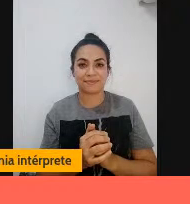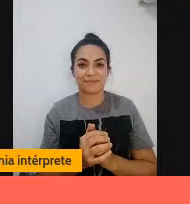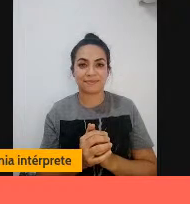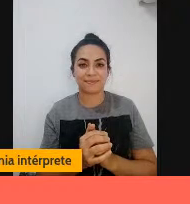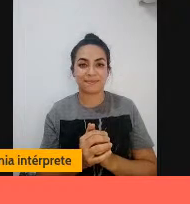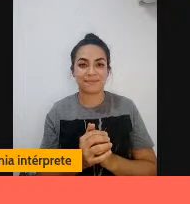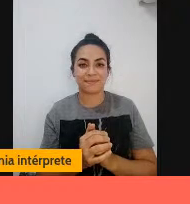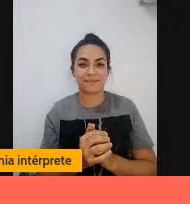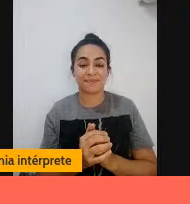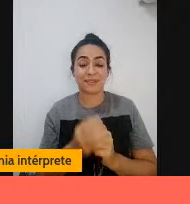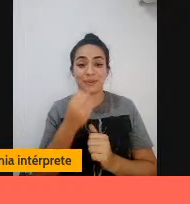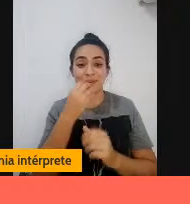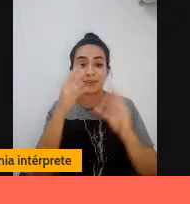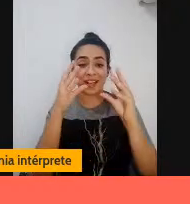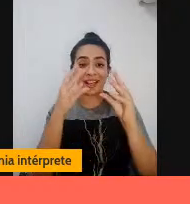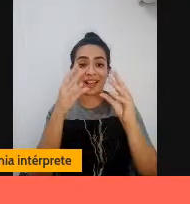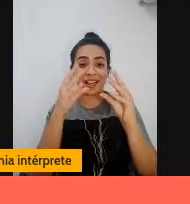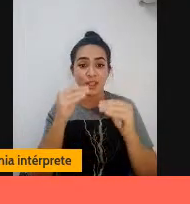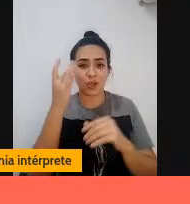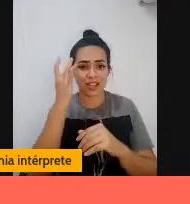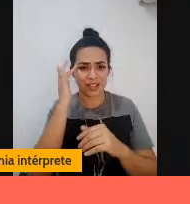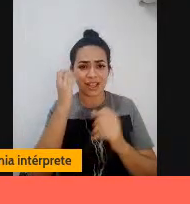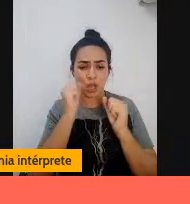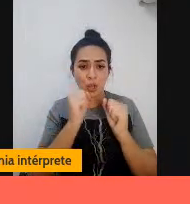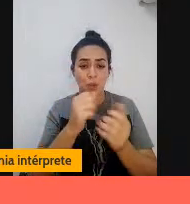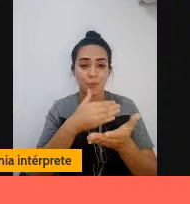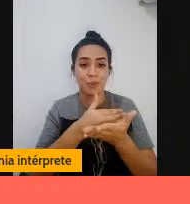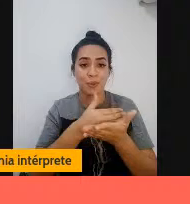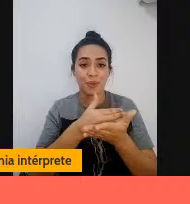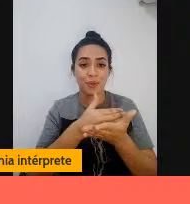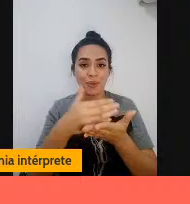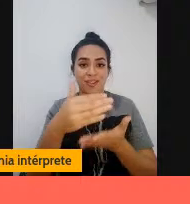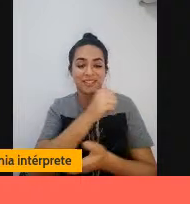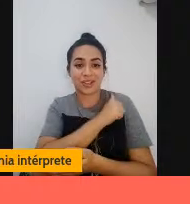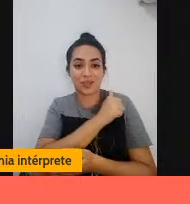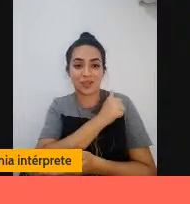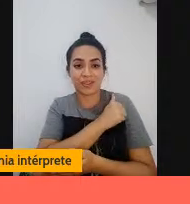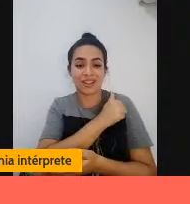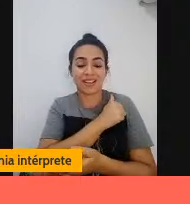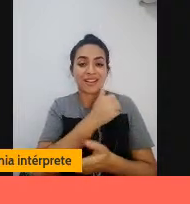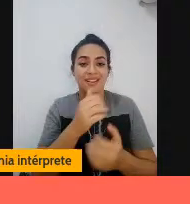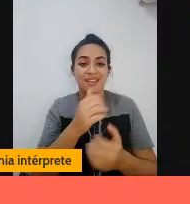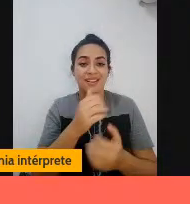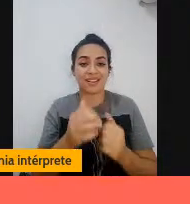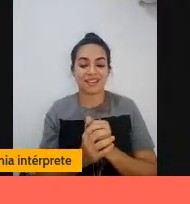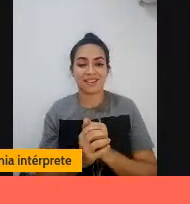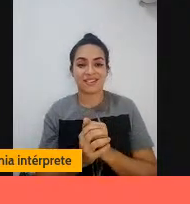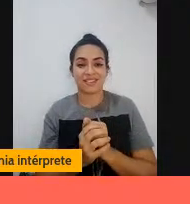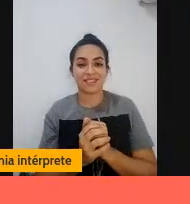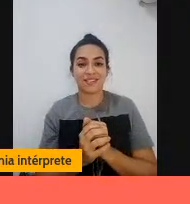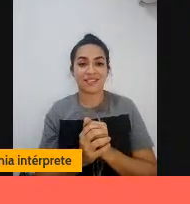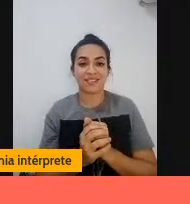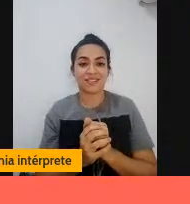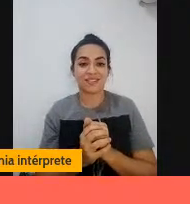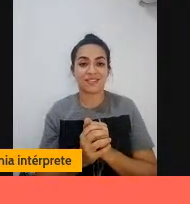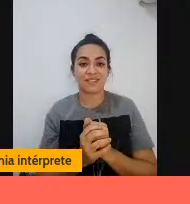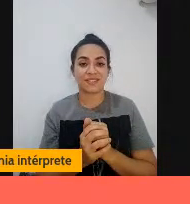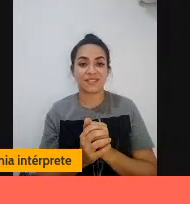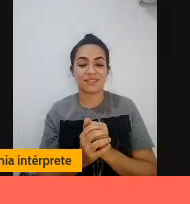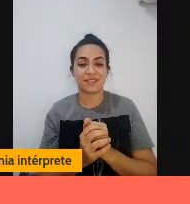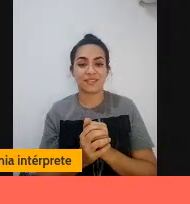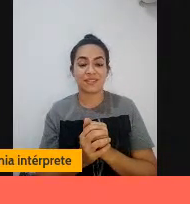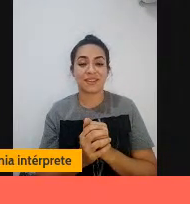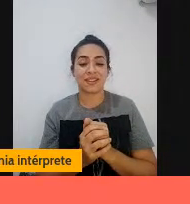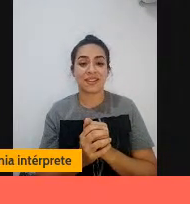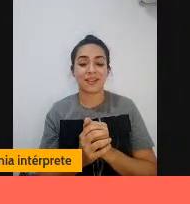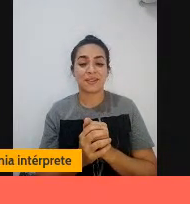Boa noite. Então, acho que a gente pode começar pelos alunos, né? Que a gente vai por hereditariedade, né? Hierarquia,